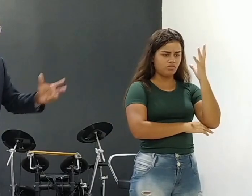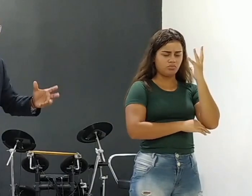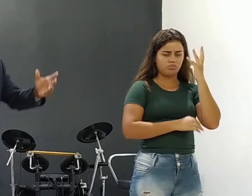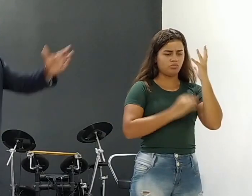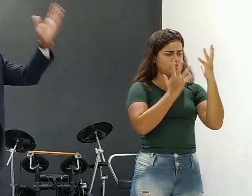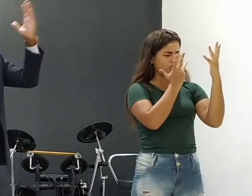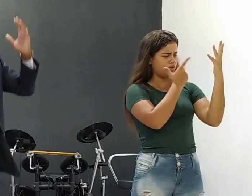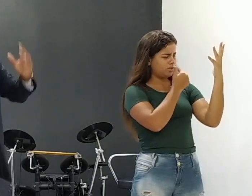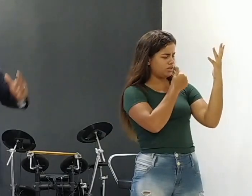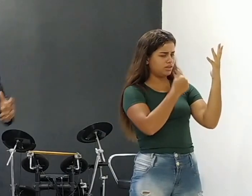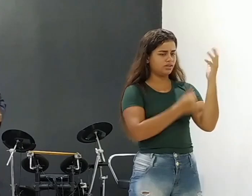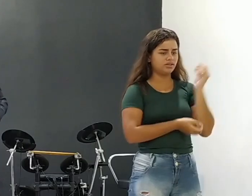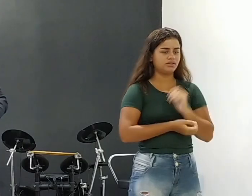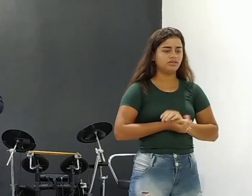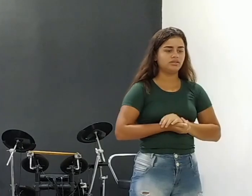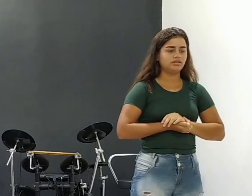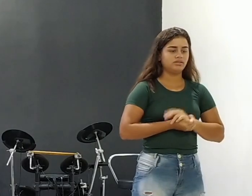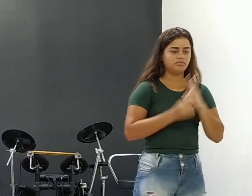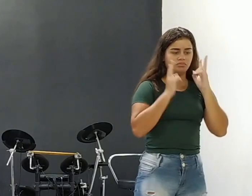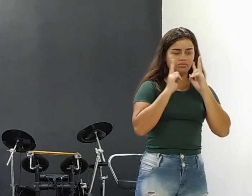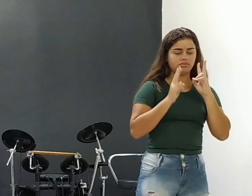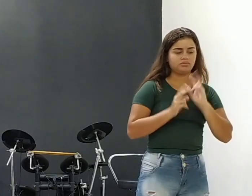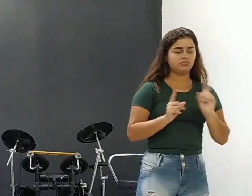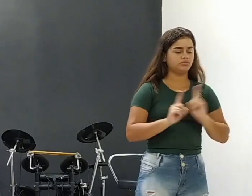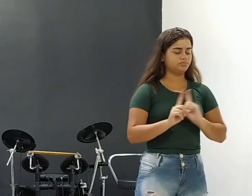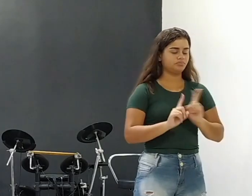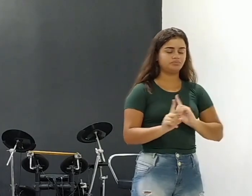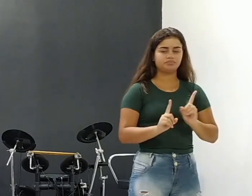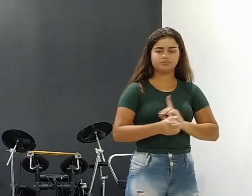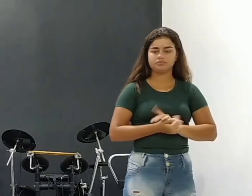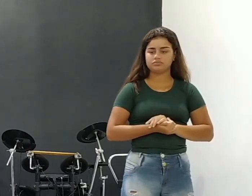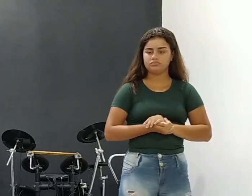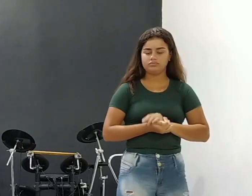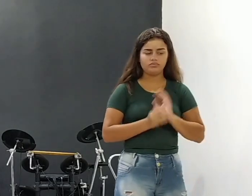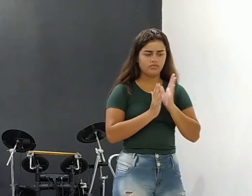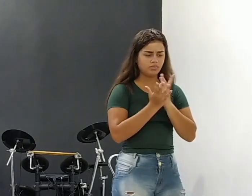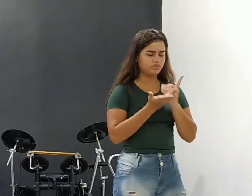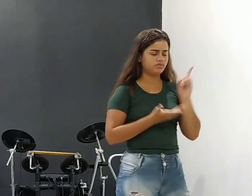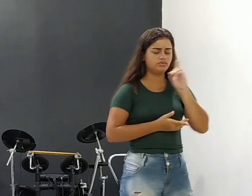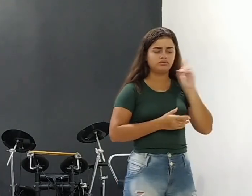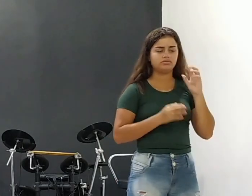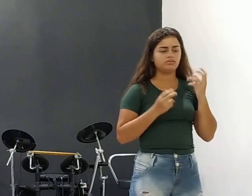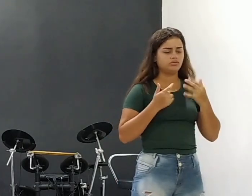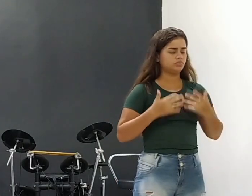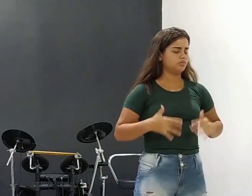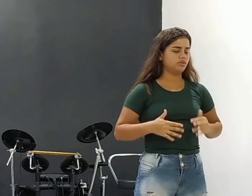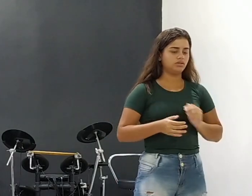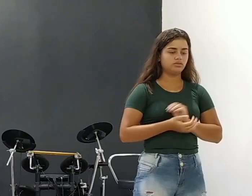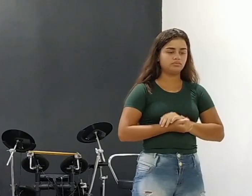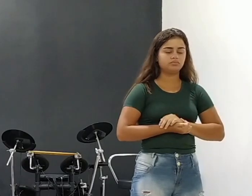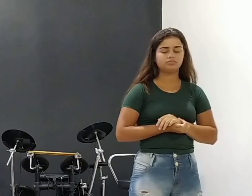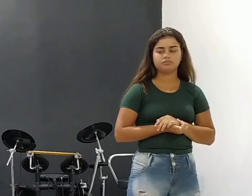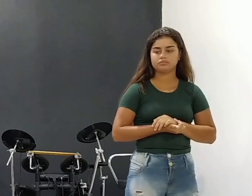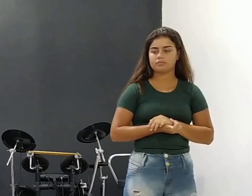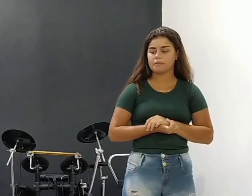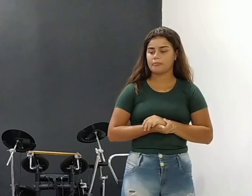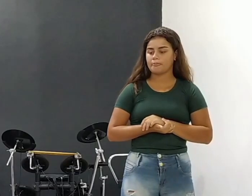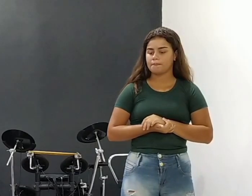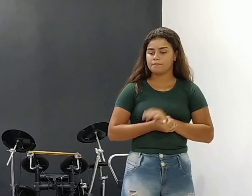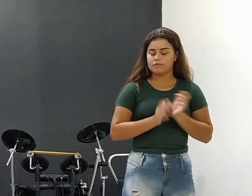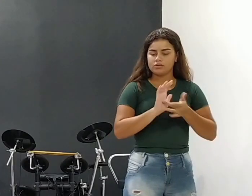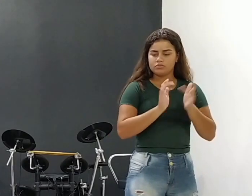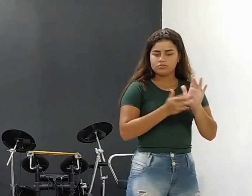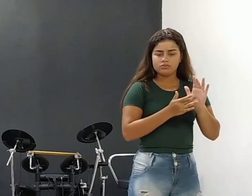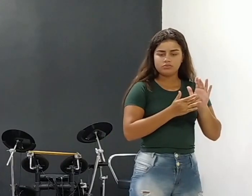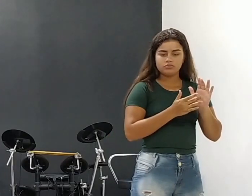podada, bonita, dessa que a gente vê por aí. A Bíblia ela não fala isso, ela fala que Deus apareceu, que Jesus ele aparece, o